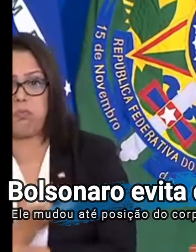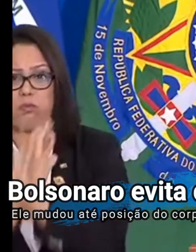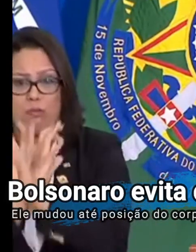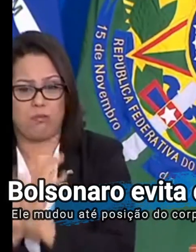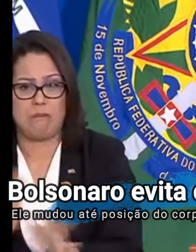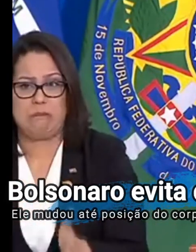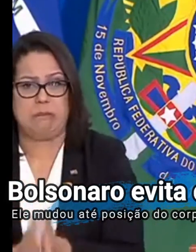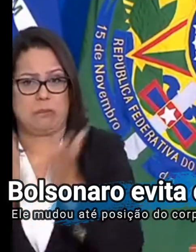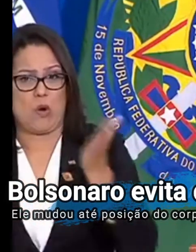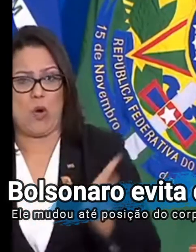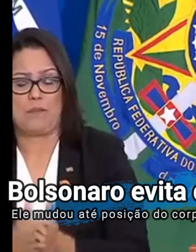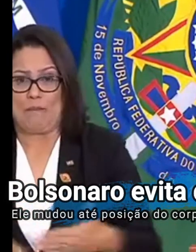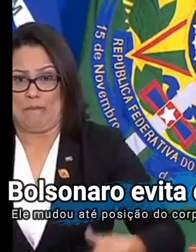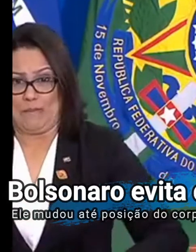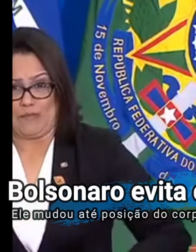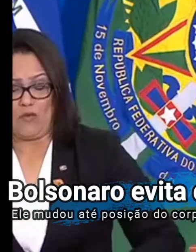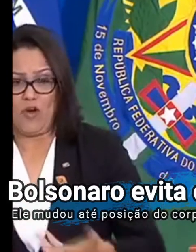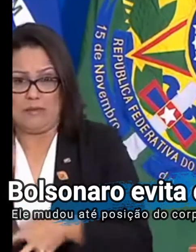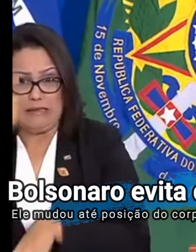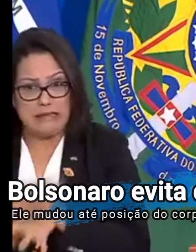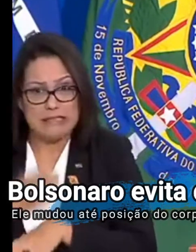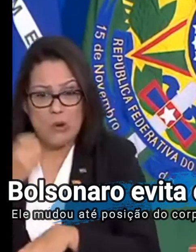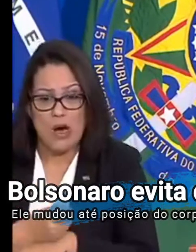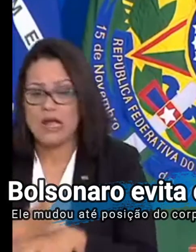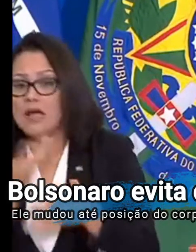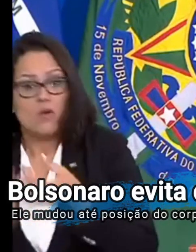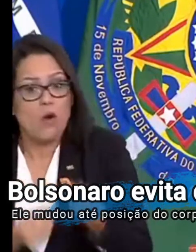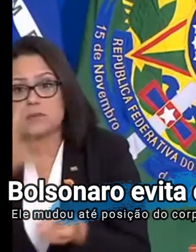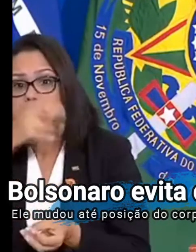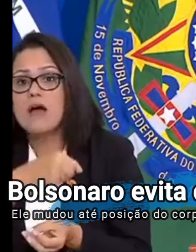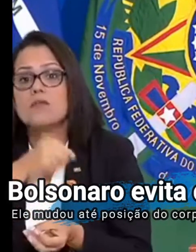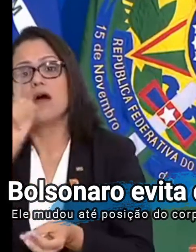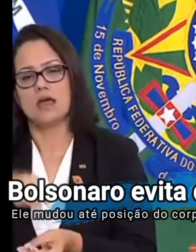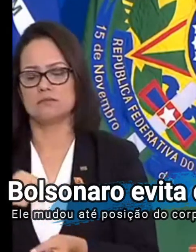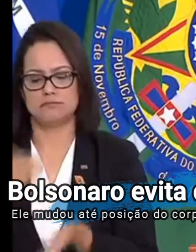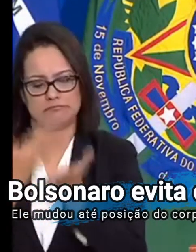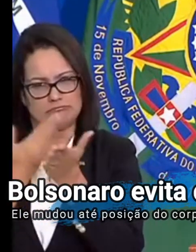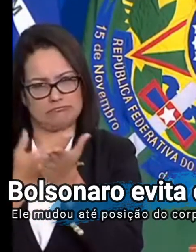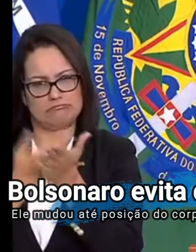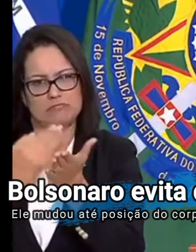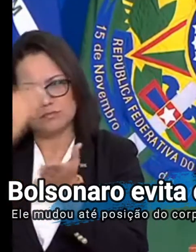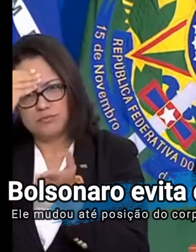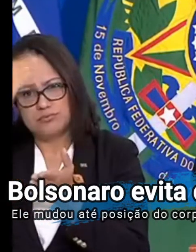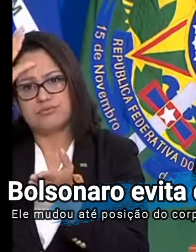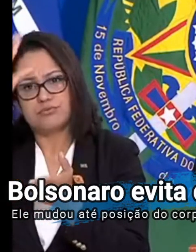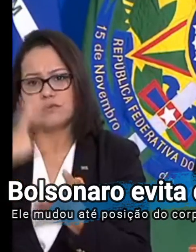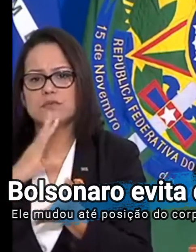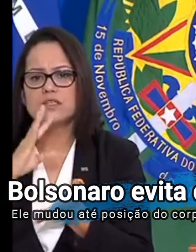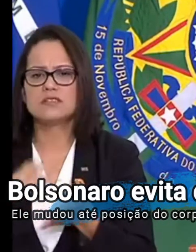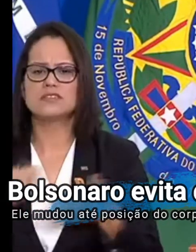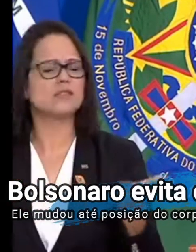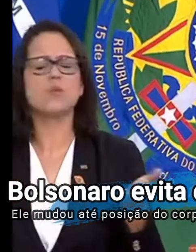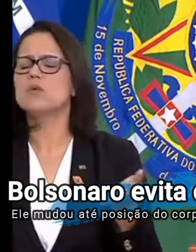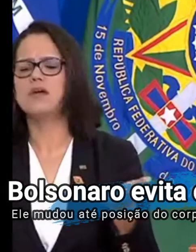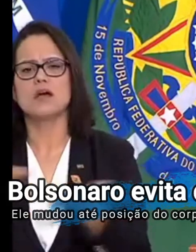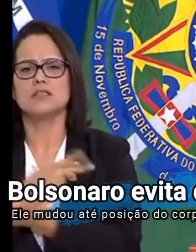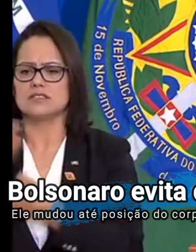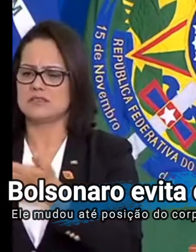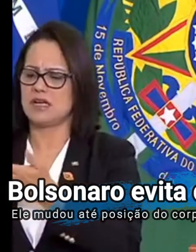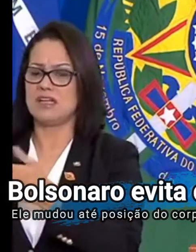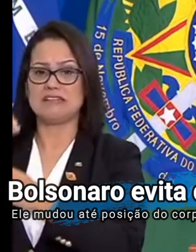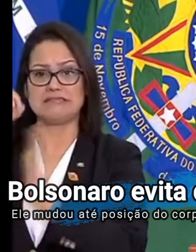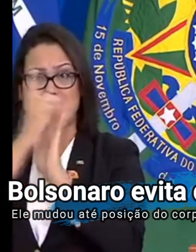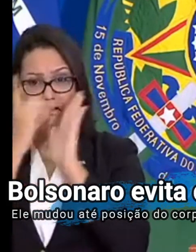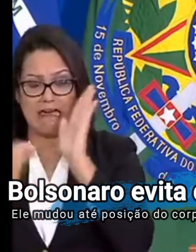e da ignorância obviamente é o conhecimento o que aconteceu com o ensino do brasil ao longo das últimas